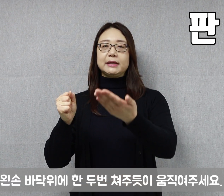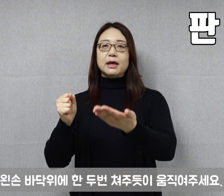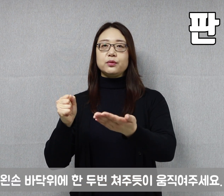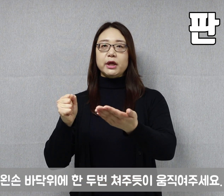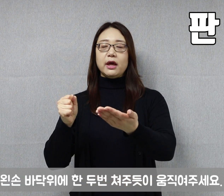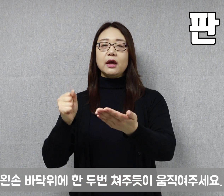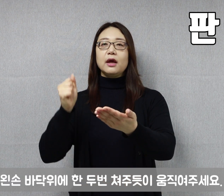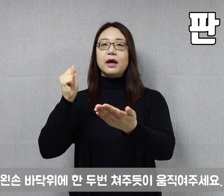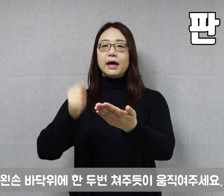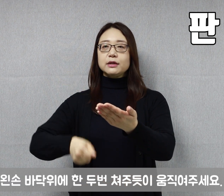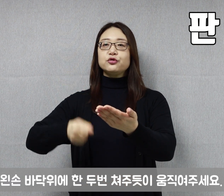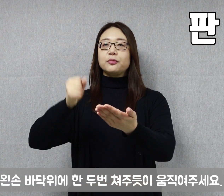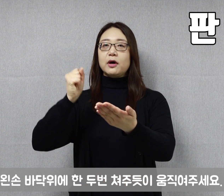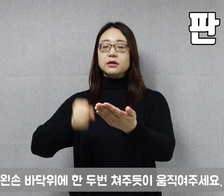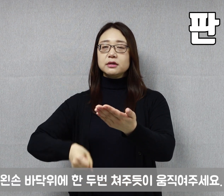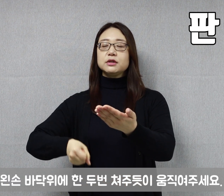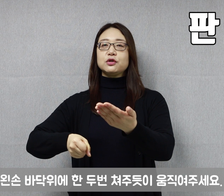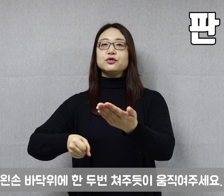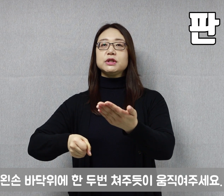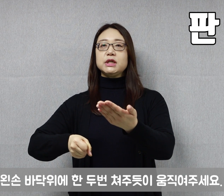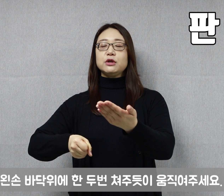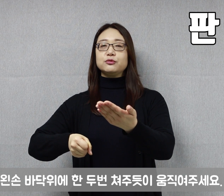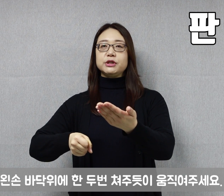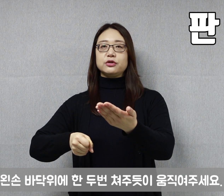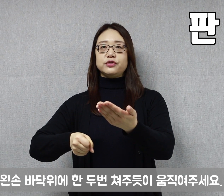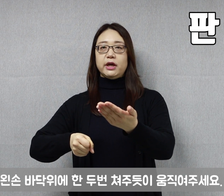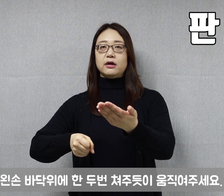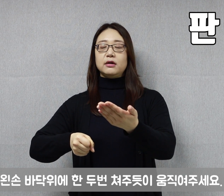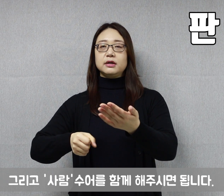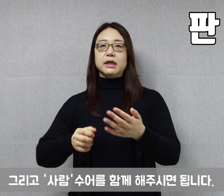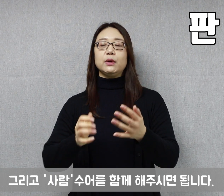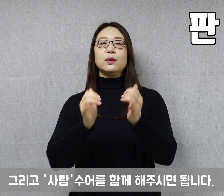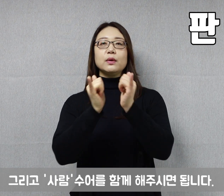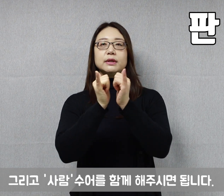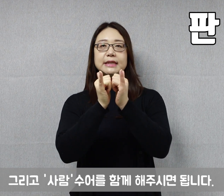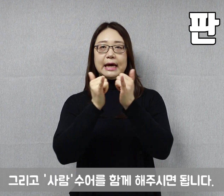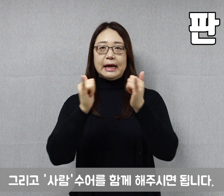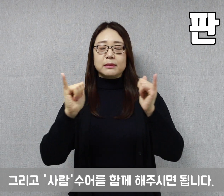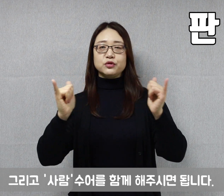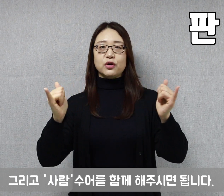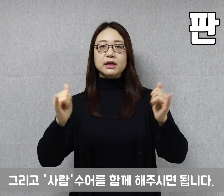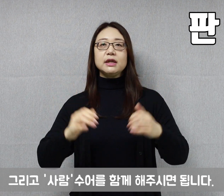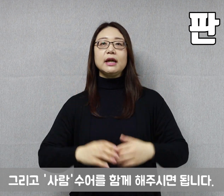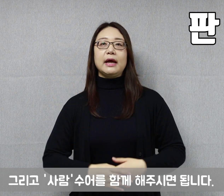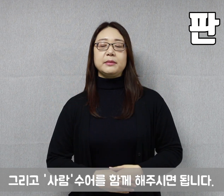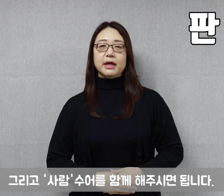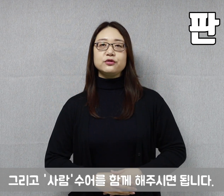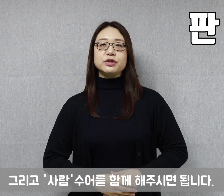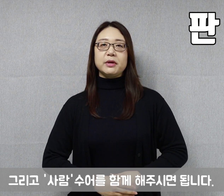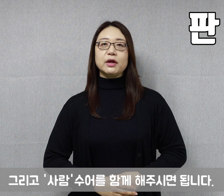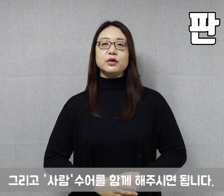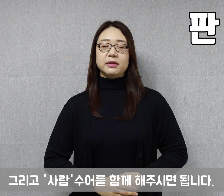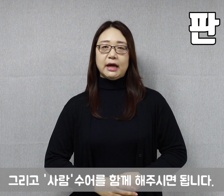바닥 위에 한두 번 쳐주듯이 움직여주세요. 그리고 사람 수어를 함께 해주시면 됩니다.